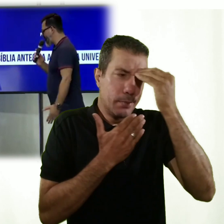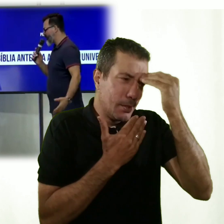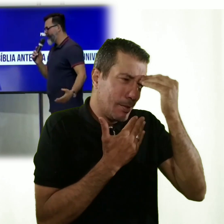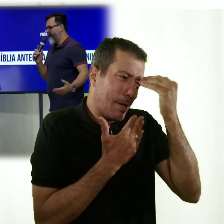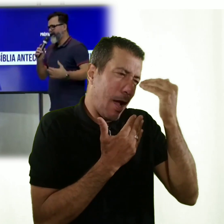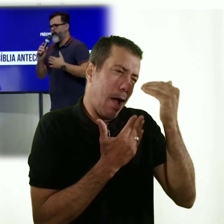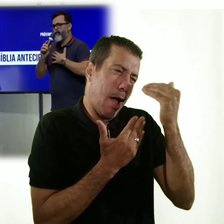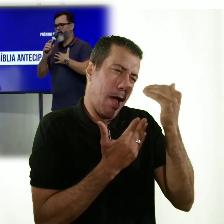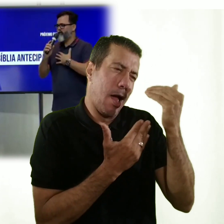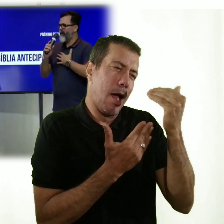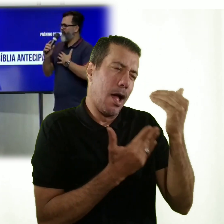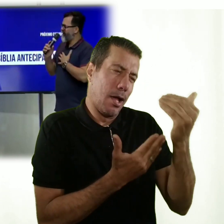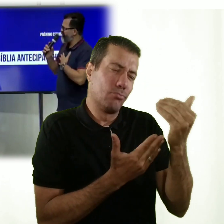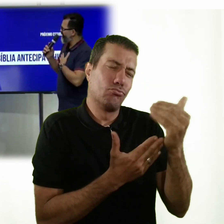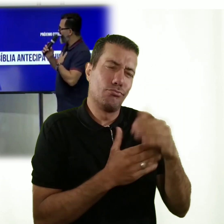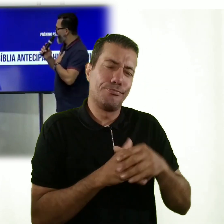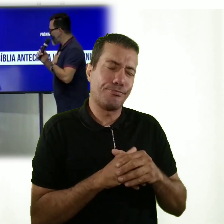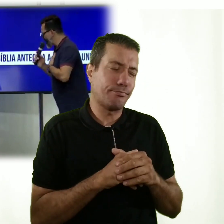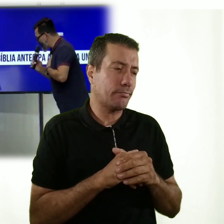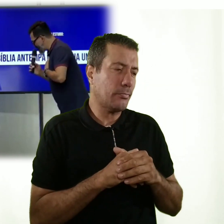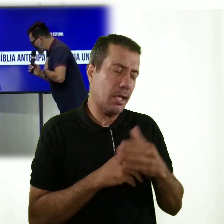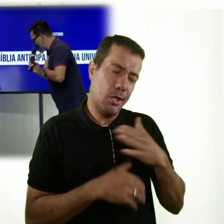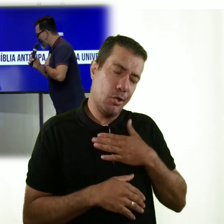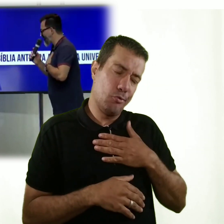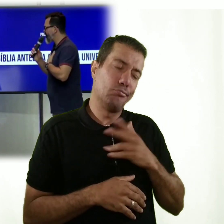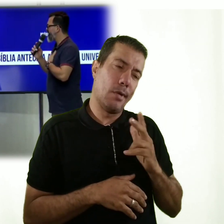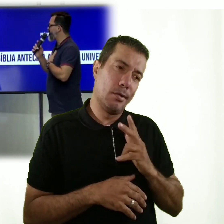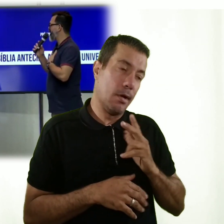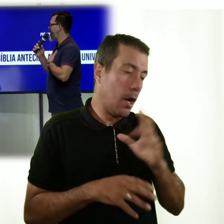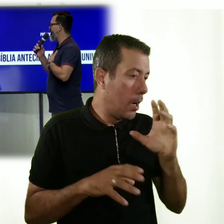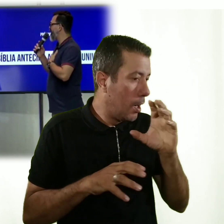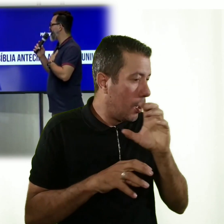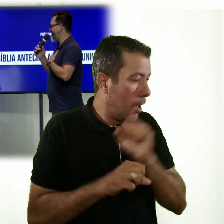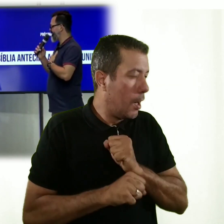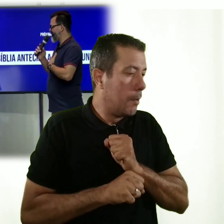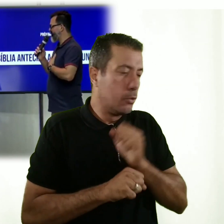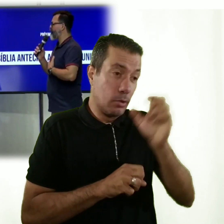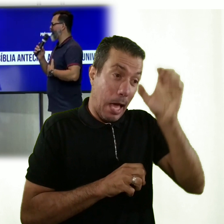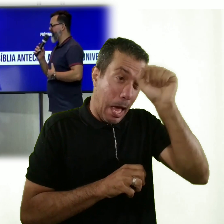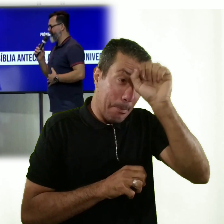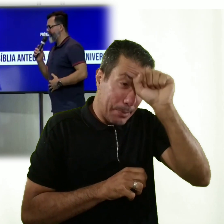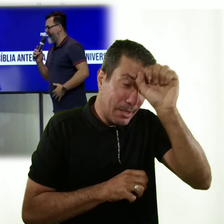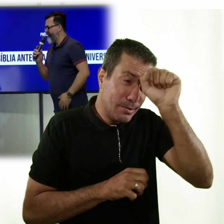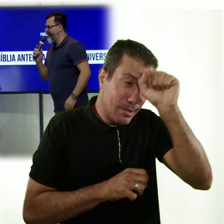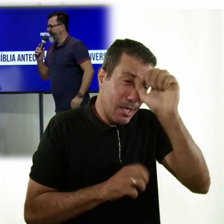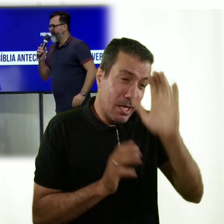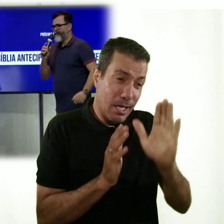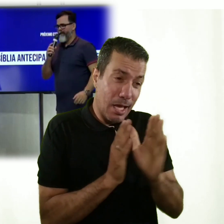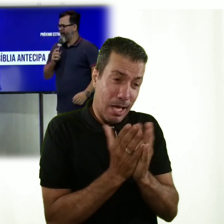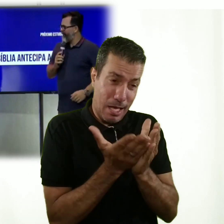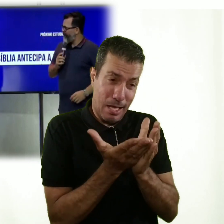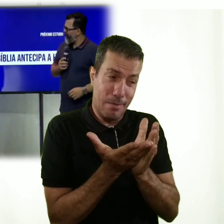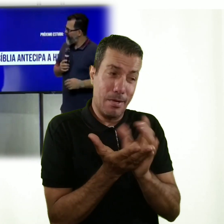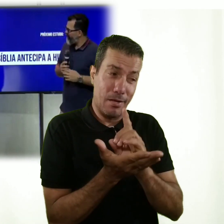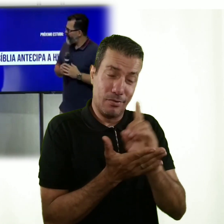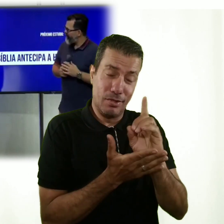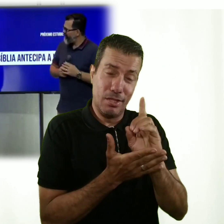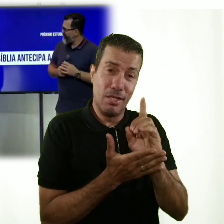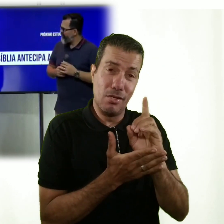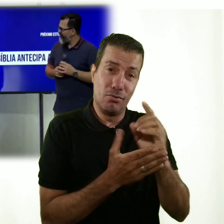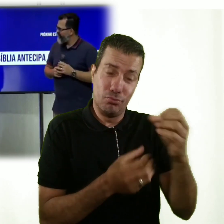conosco o seu tempo. Eu, particularmente, amo assistir suas aulas e aprendo a cada vez. Muito obrigado. Eu que agradeço aí